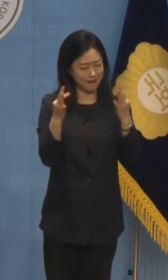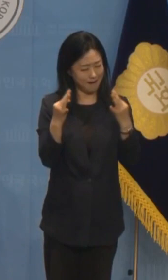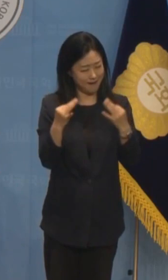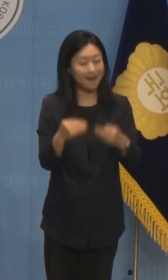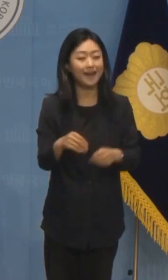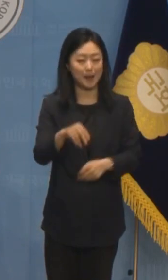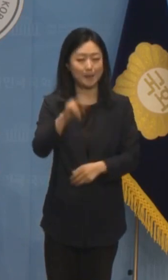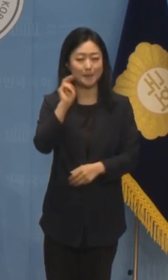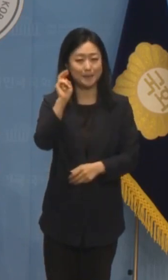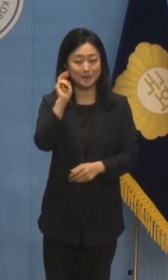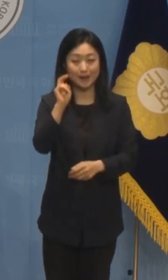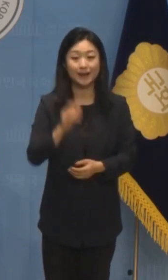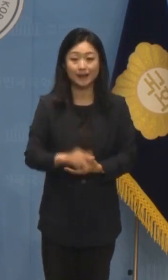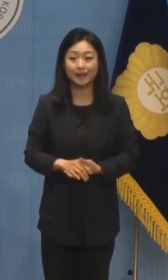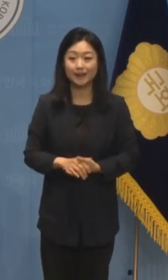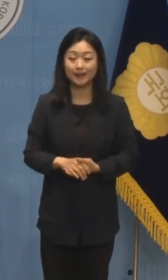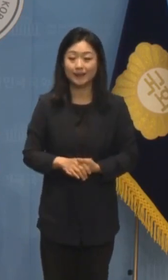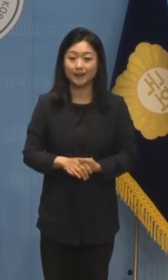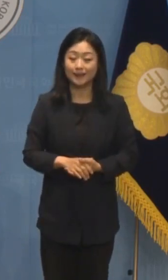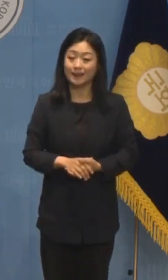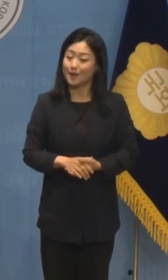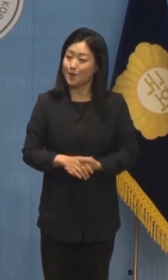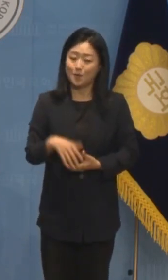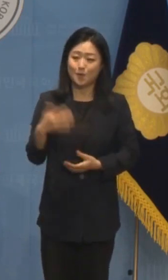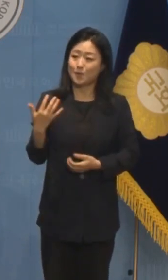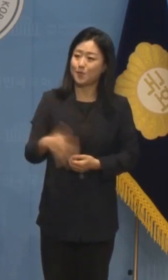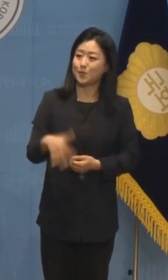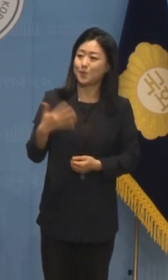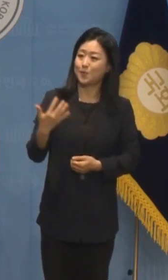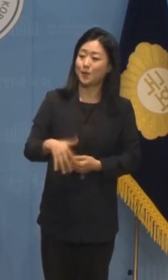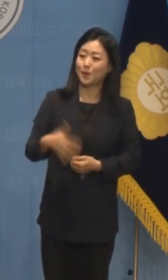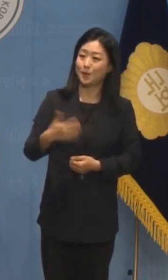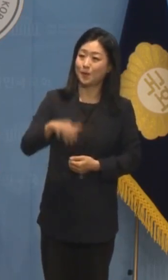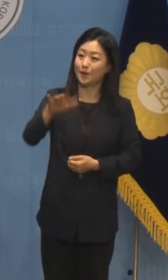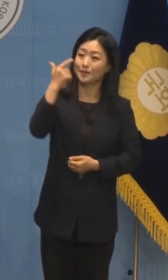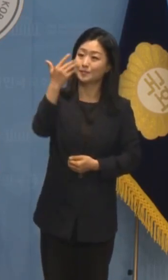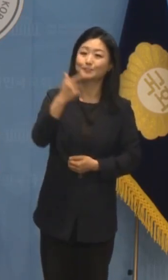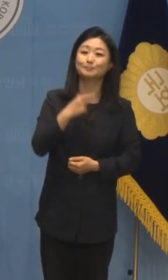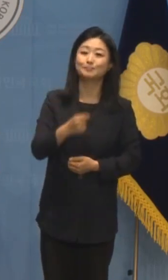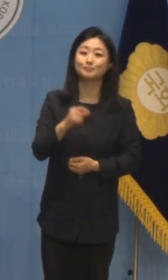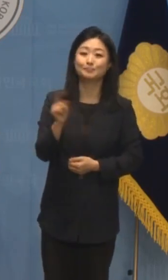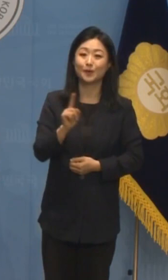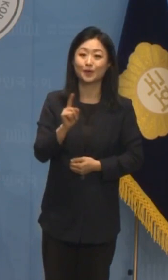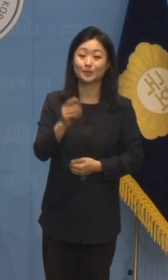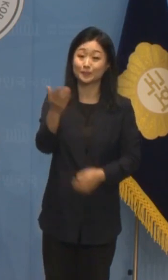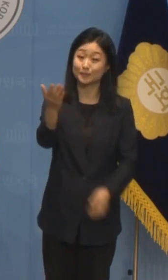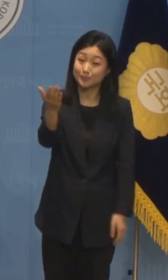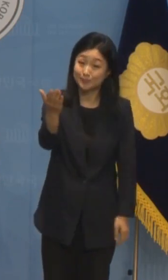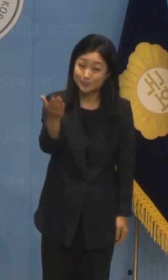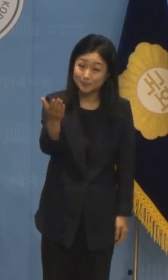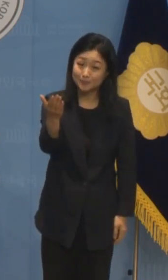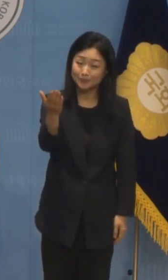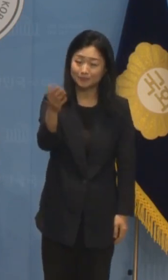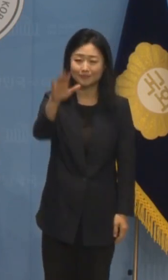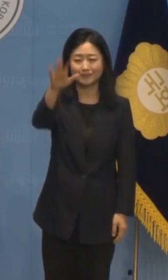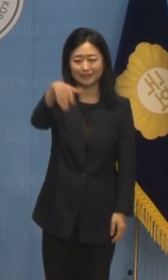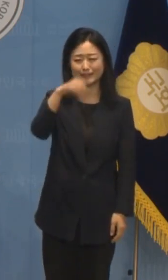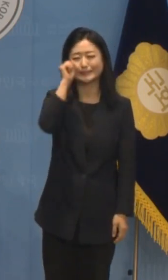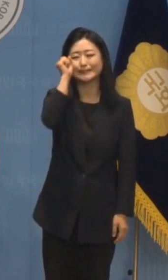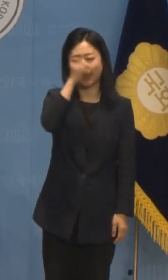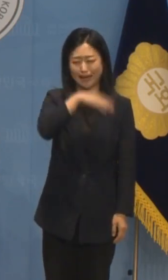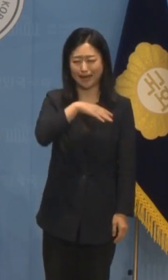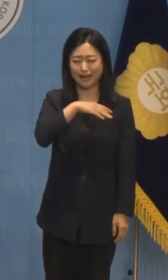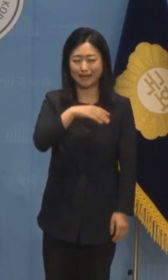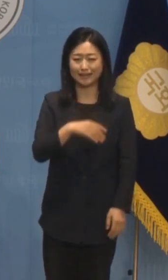상식적일 겁니다. 이쯤 되면 묻지 않을 수가 없습니다. 김건희 씨, 이럴 거면 차라리